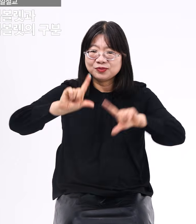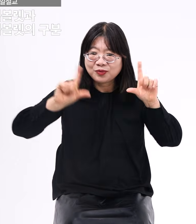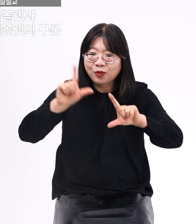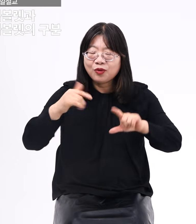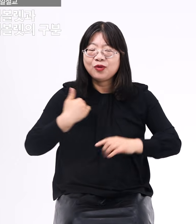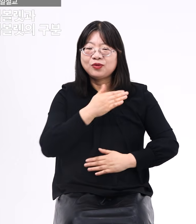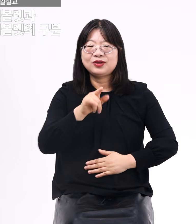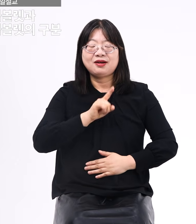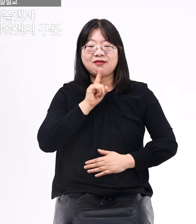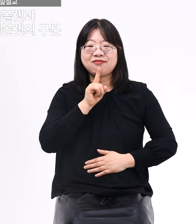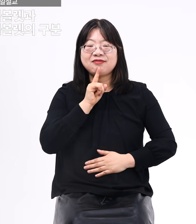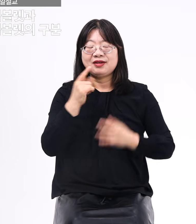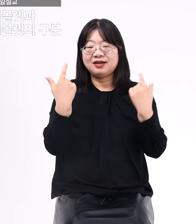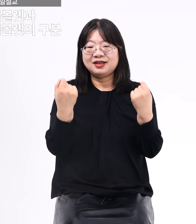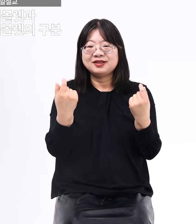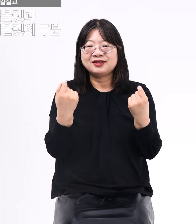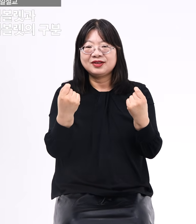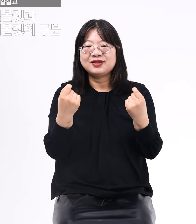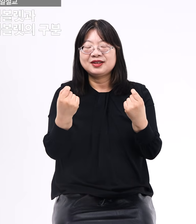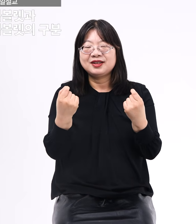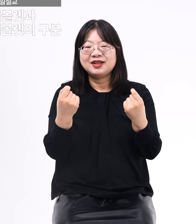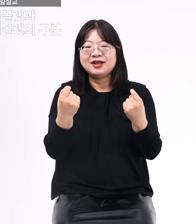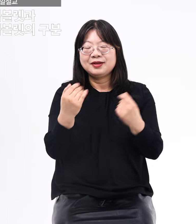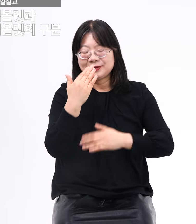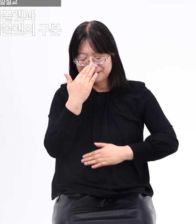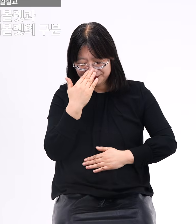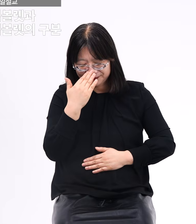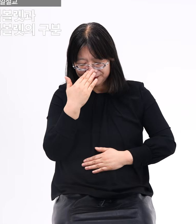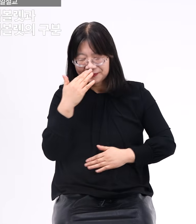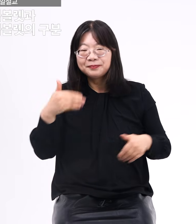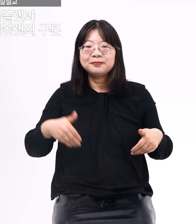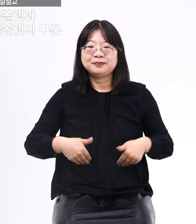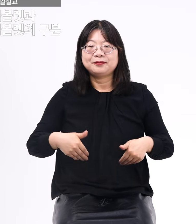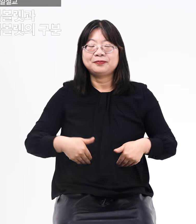우리의 언어가 그렇게 낮아져야 됩니다.